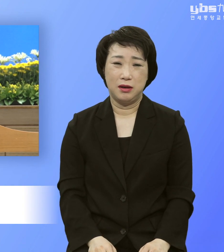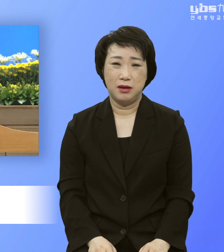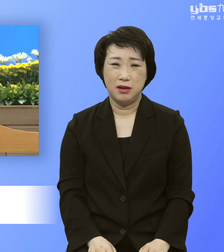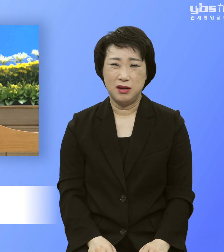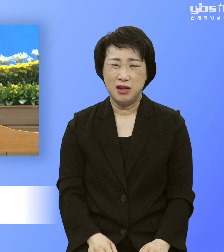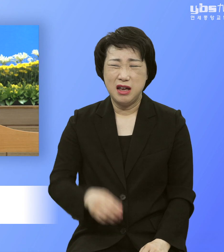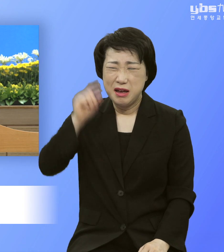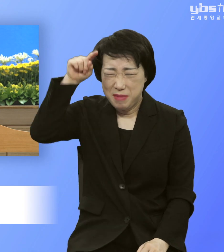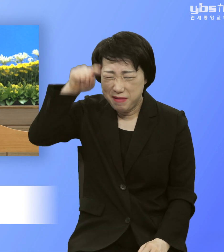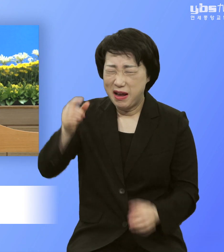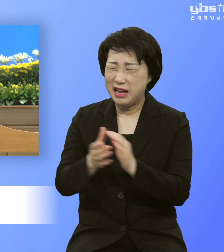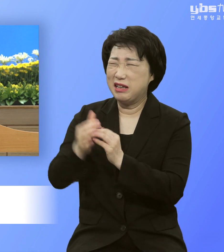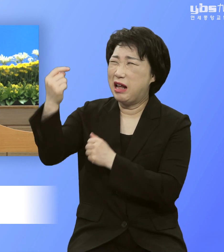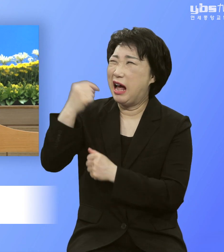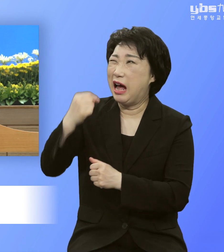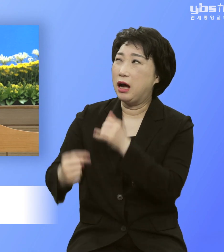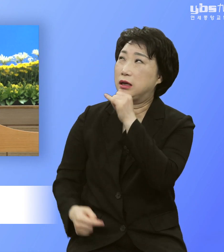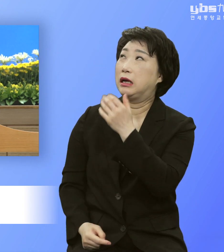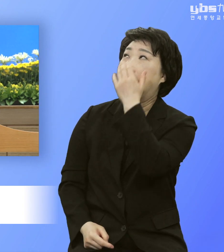매일 기도하라고 그러세요.